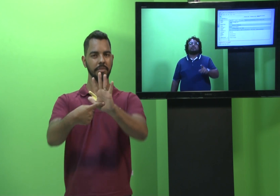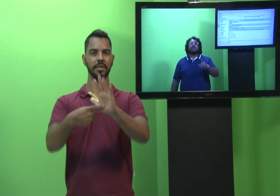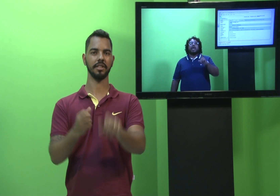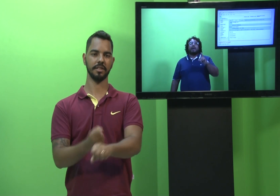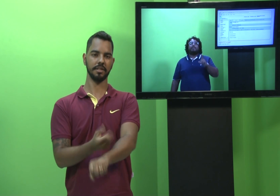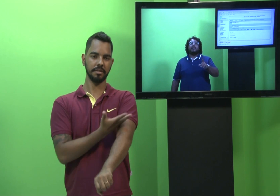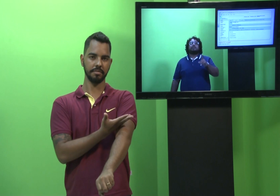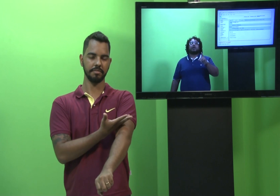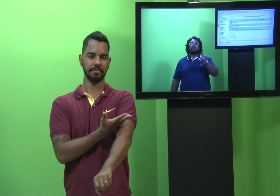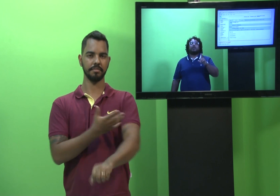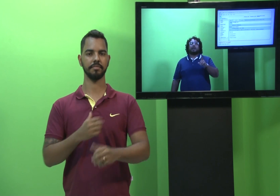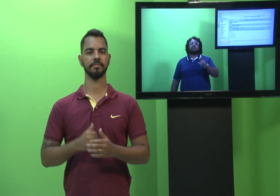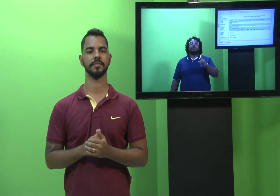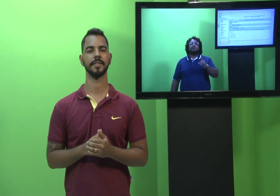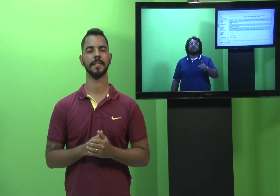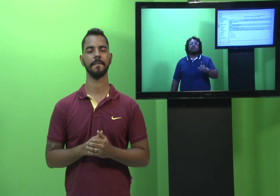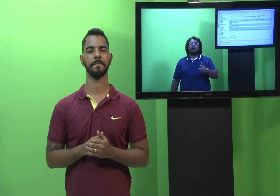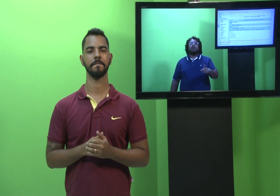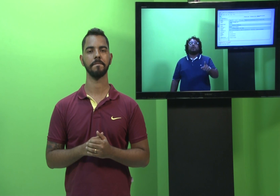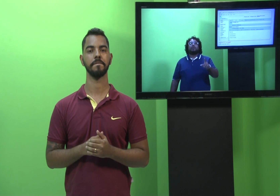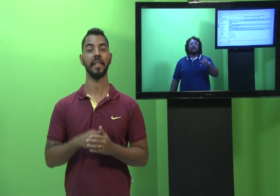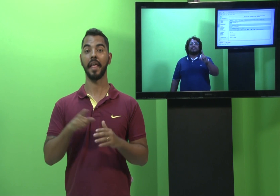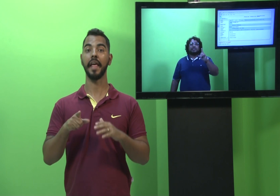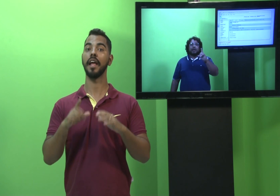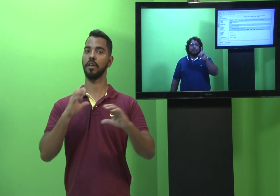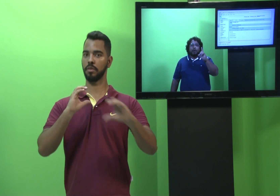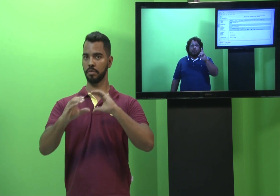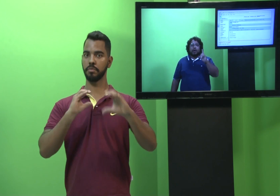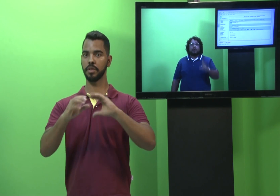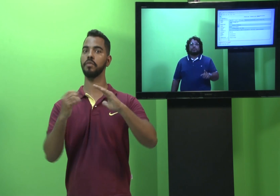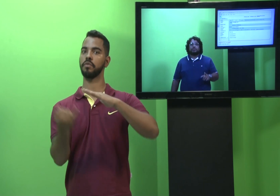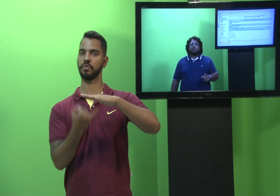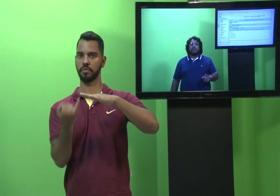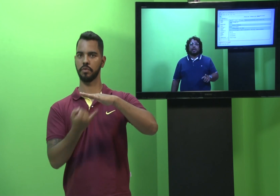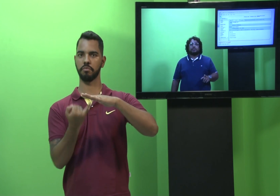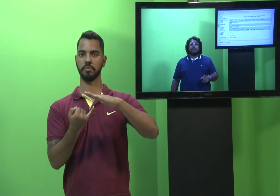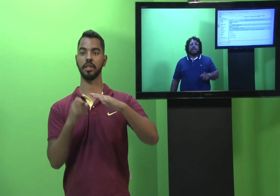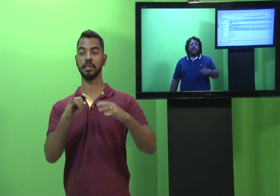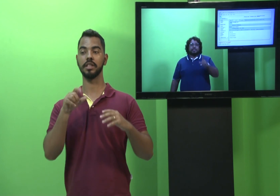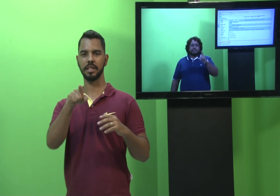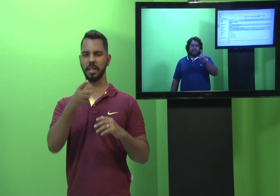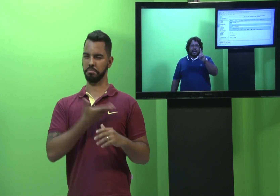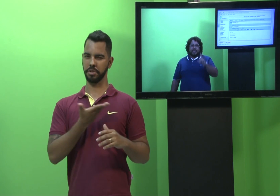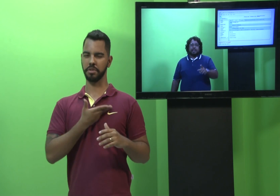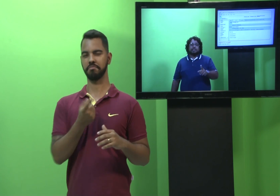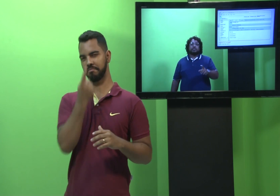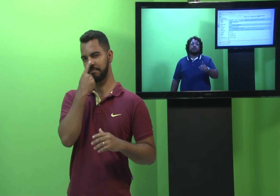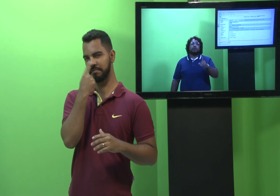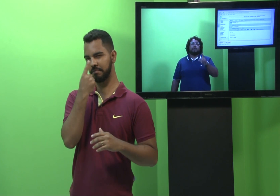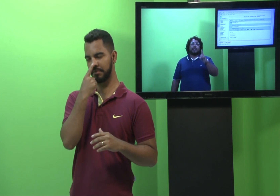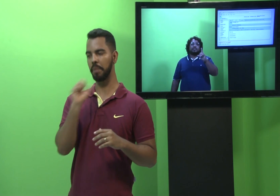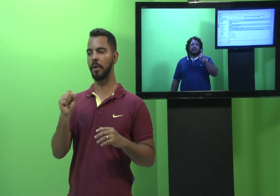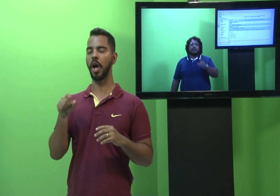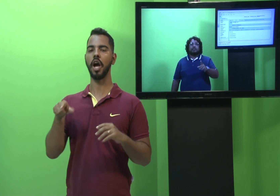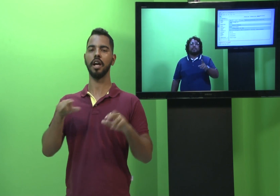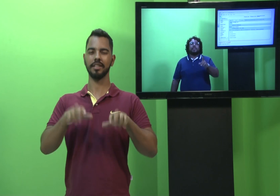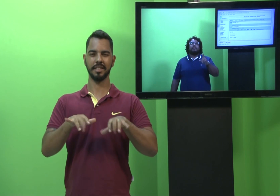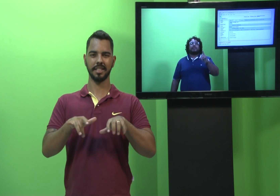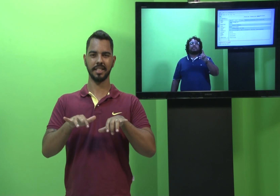utilizadas apenas na comunicação informal, com quem se tem o maior grau de intimidade. Essas regrinhas auxiliam na escrita, mas